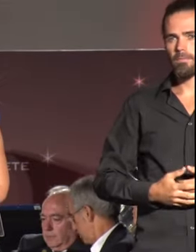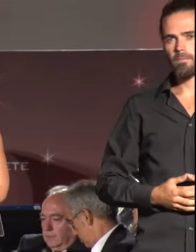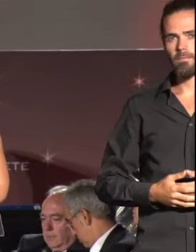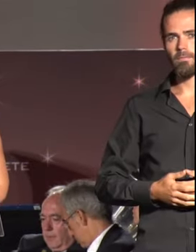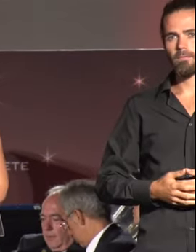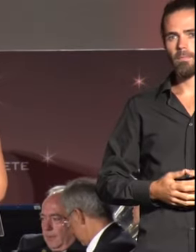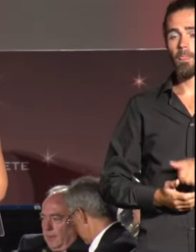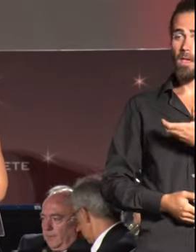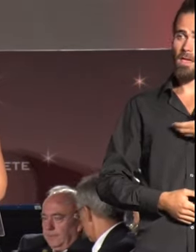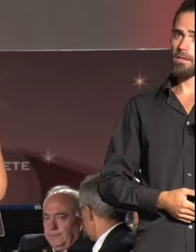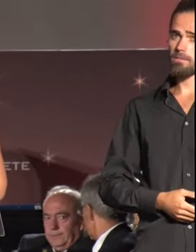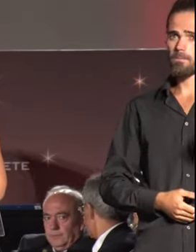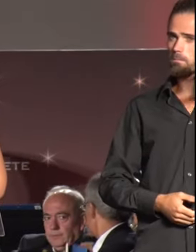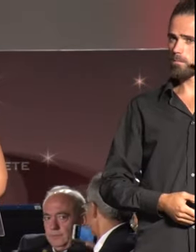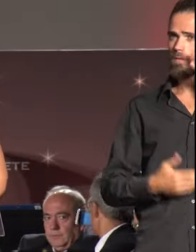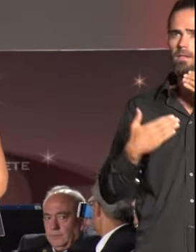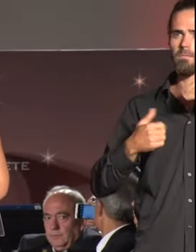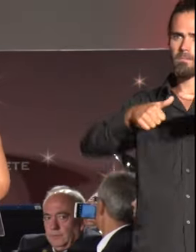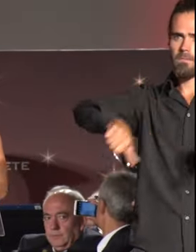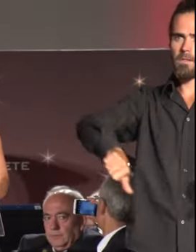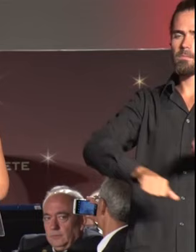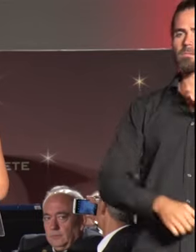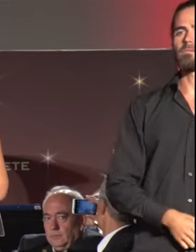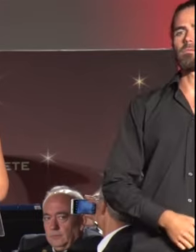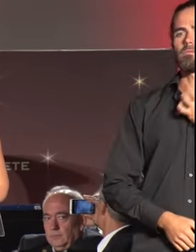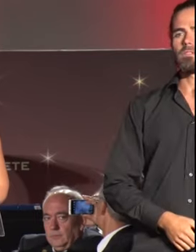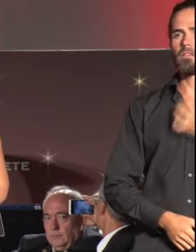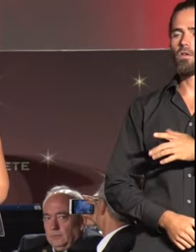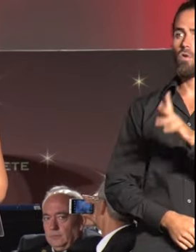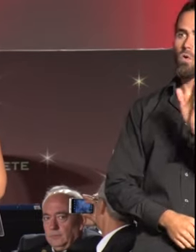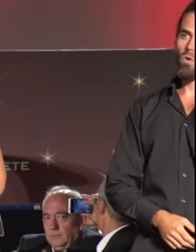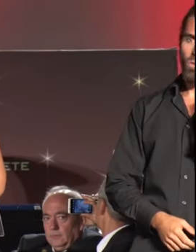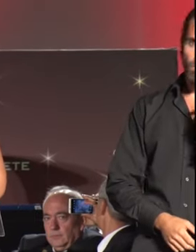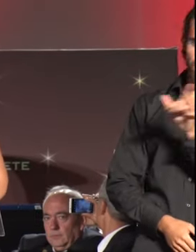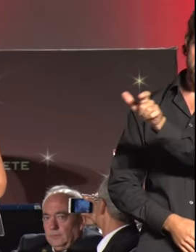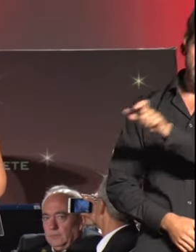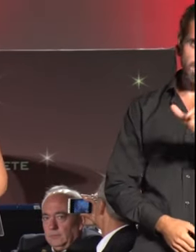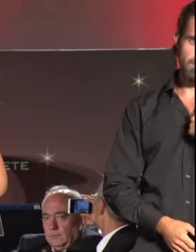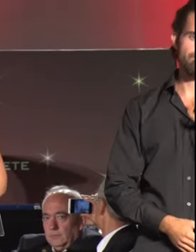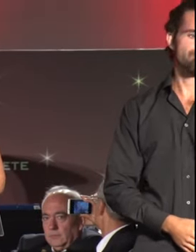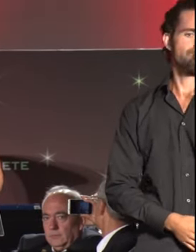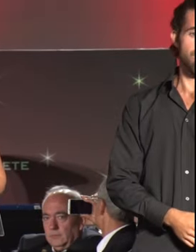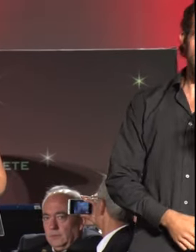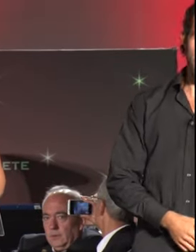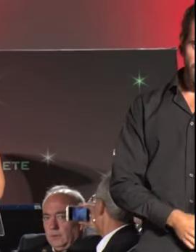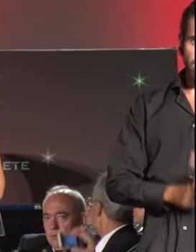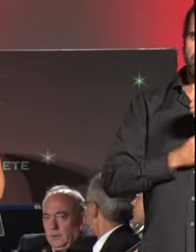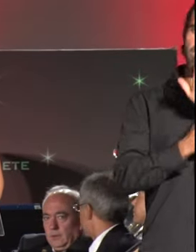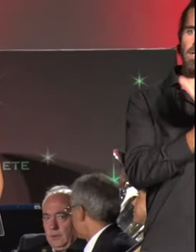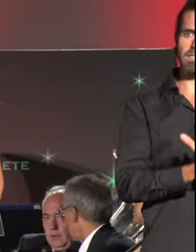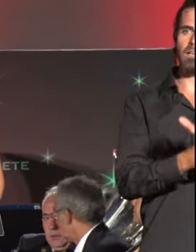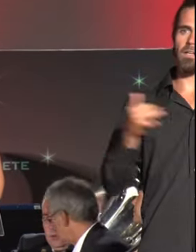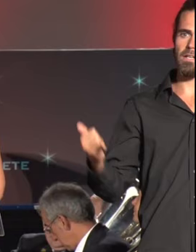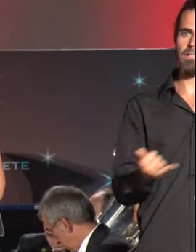quiero agradecer a la alcaldesa de Albacete, bueno, y al resto de personas que han pensado en mí y que le han dado la oportunidad